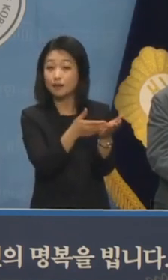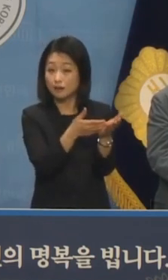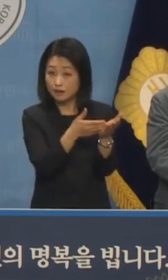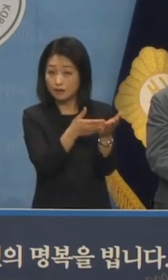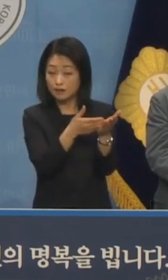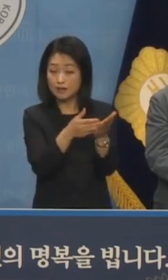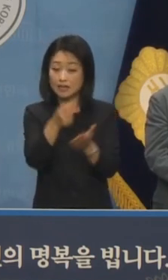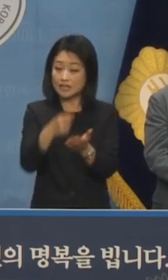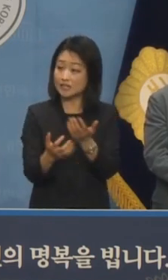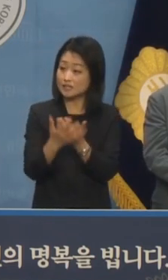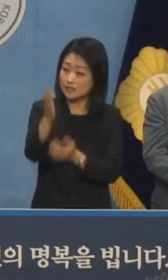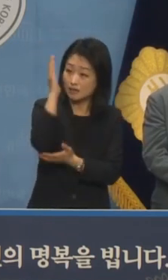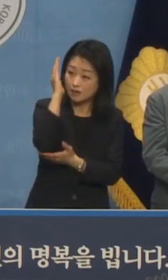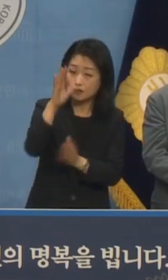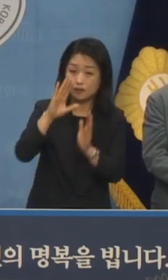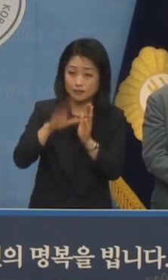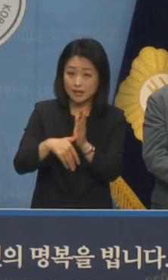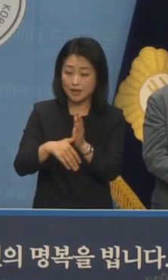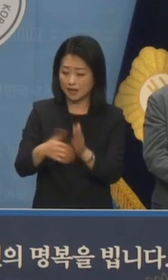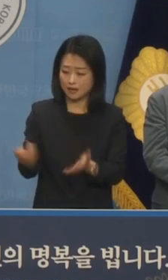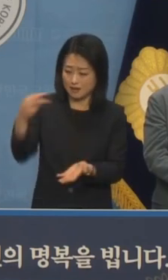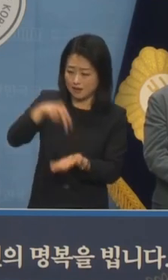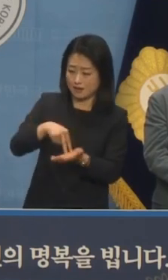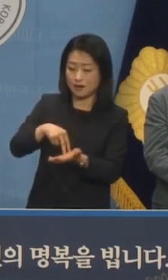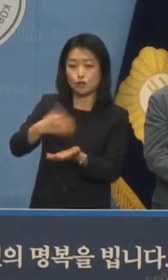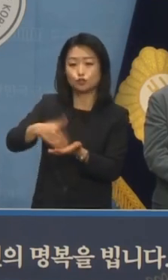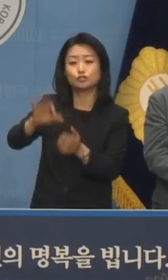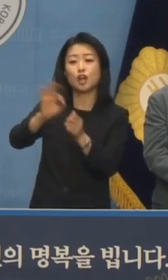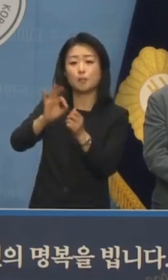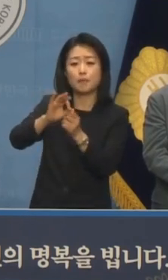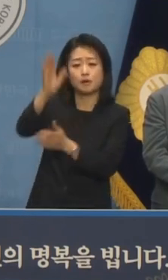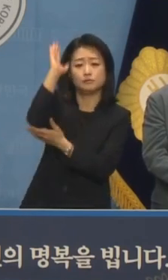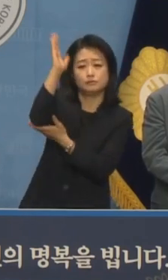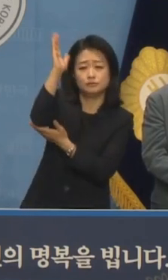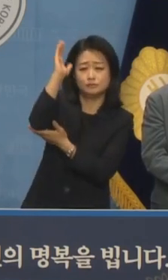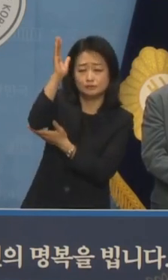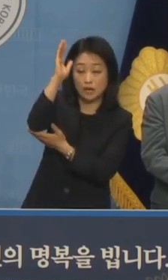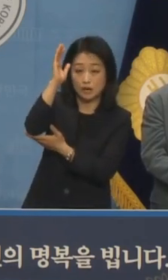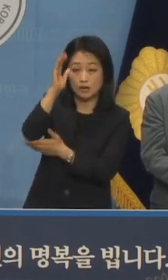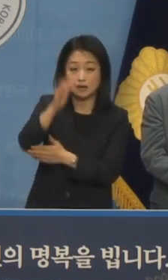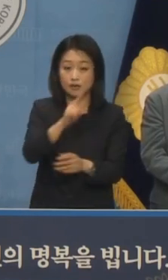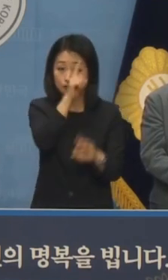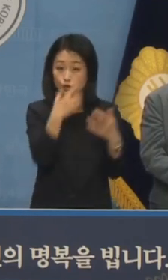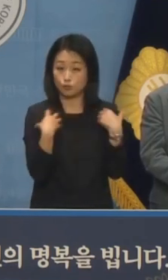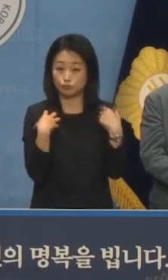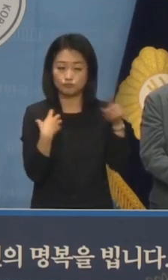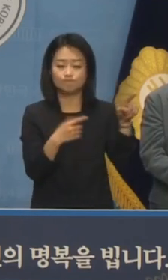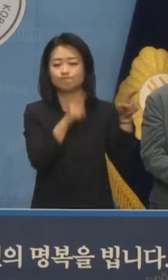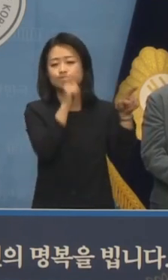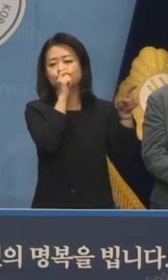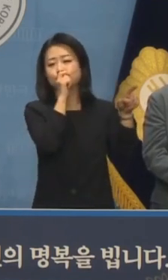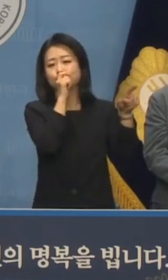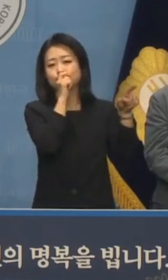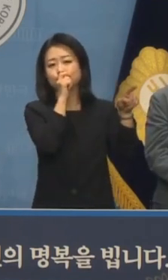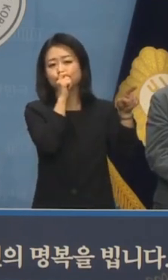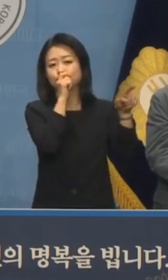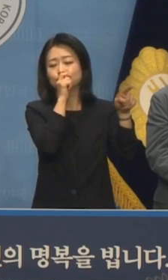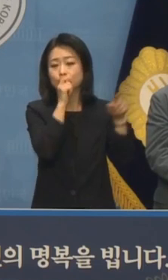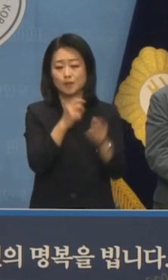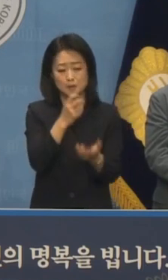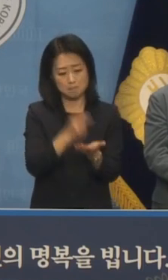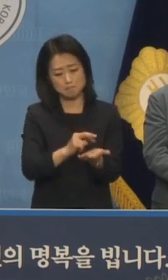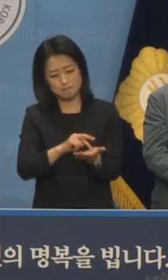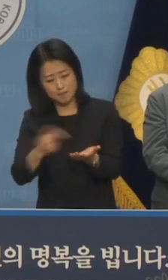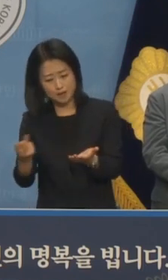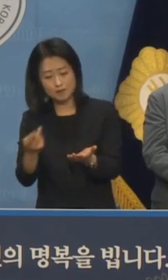국회 기자회견에만 10여 차례 섰습니다만 정부 여당은 묵묵부답입니다. 전세사기 특별법 보완 입법을